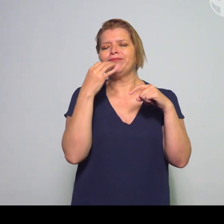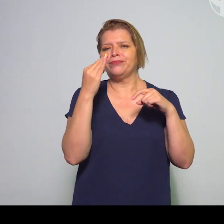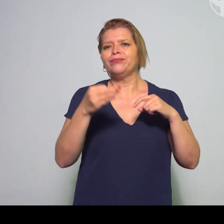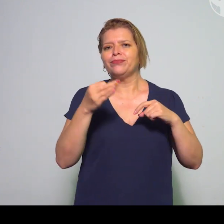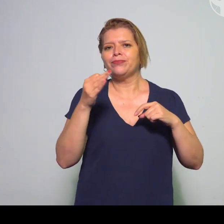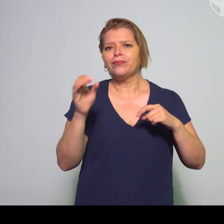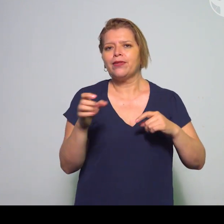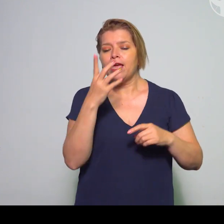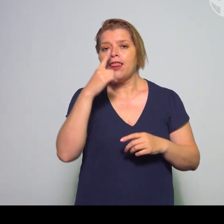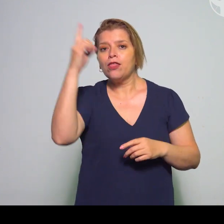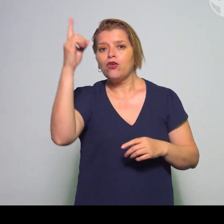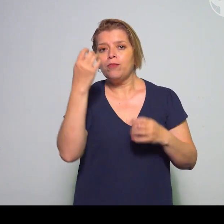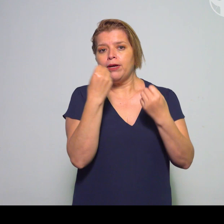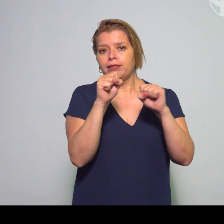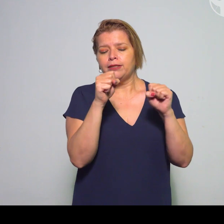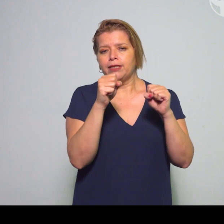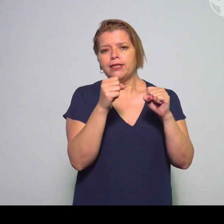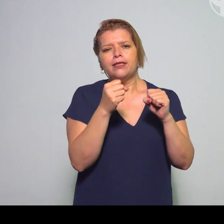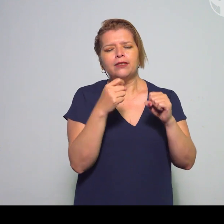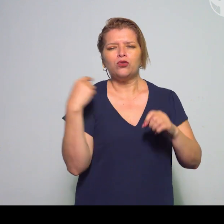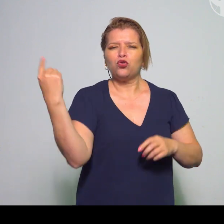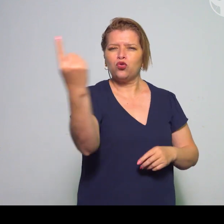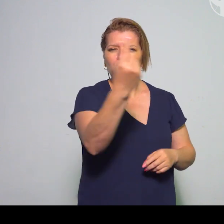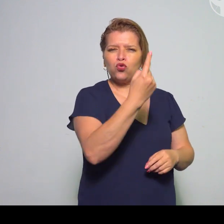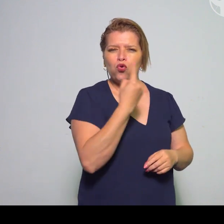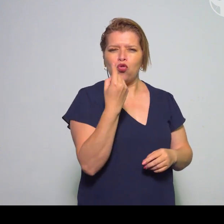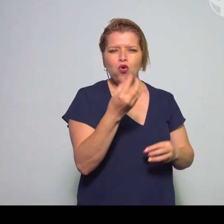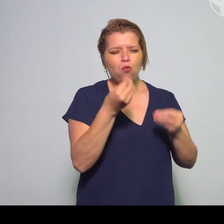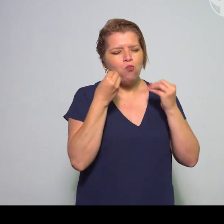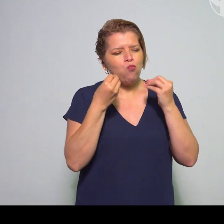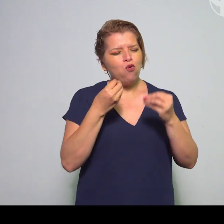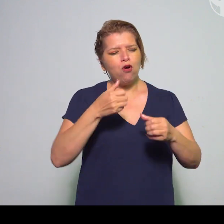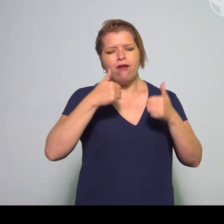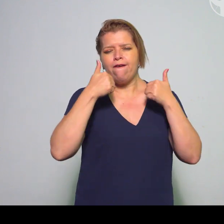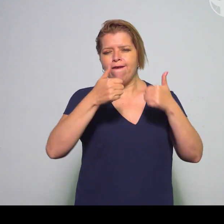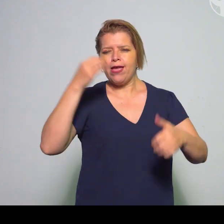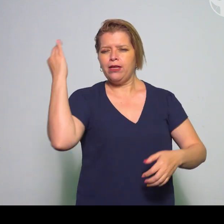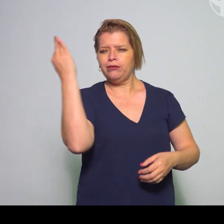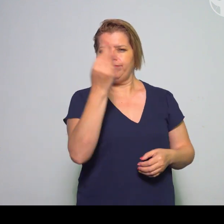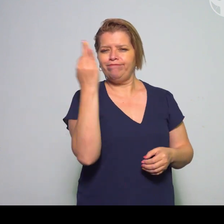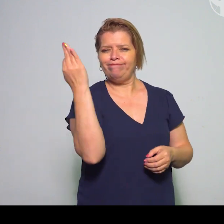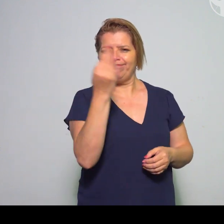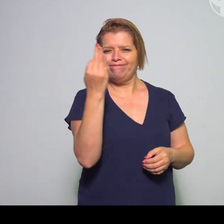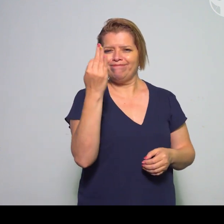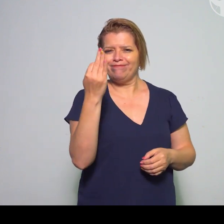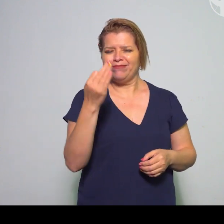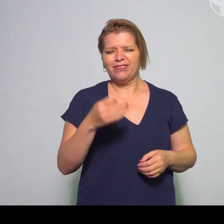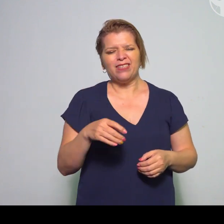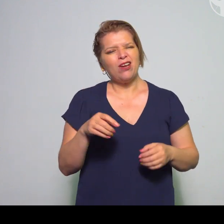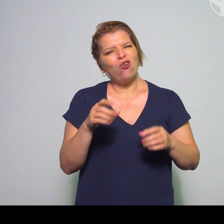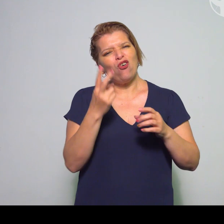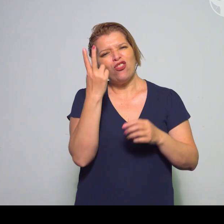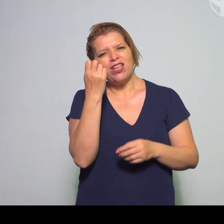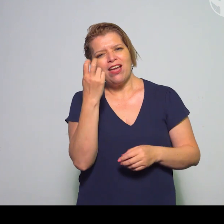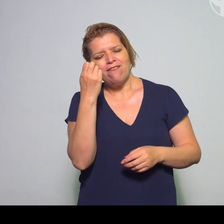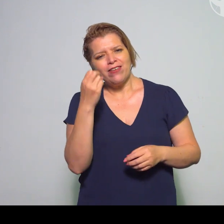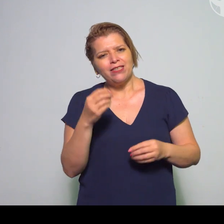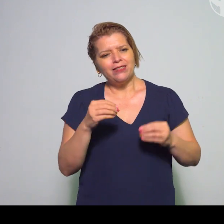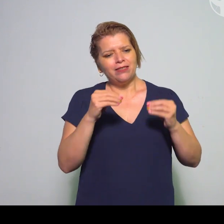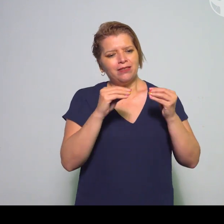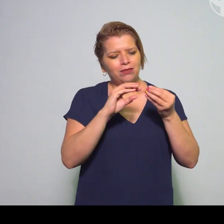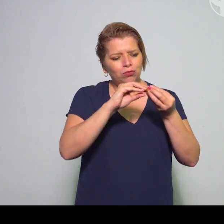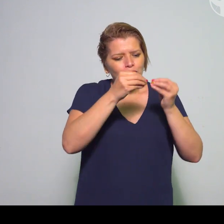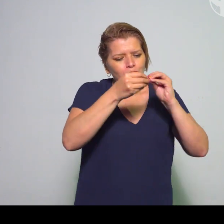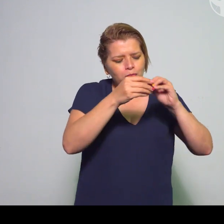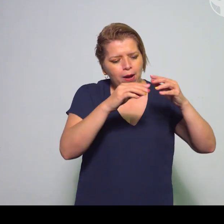sean restauradas. Dios va a hacer una obra maestra, como aprendimos esa técnica de volver a